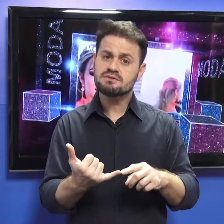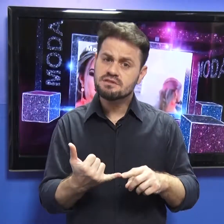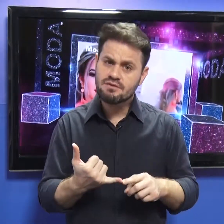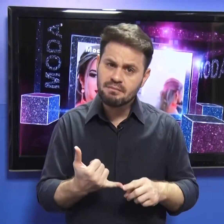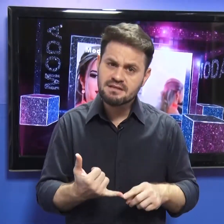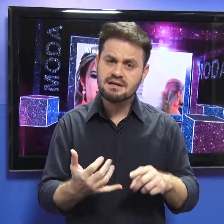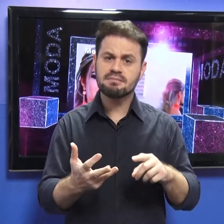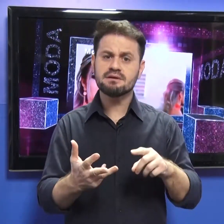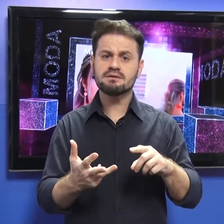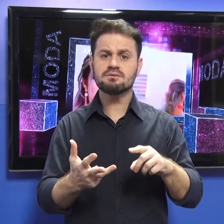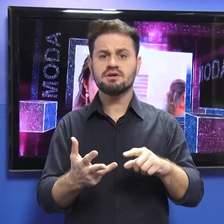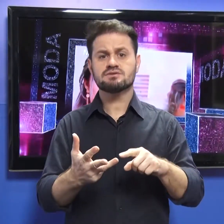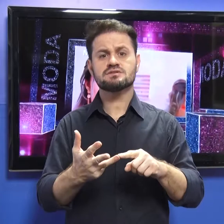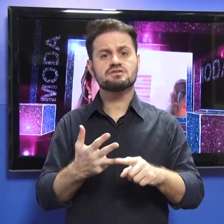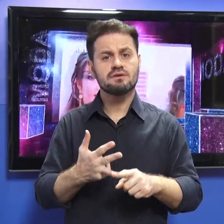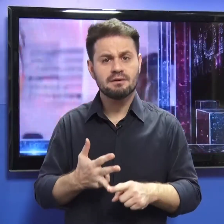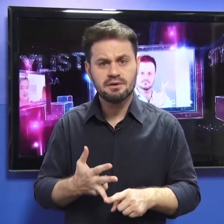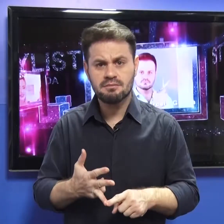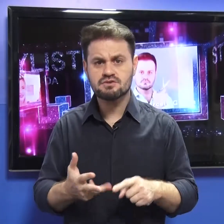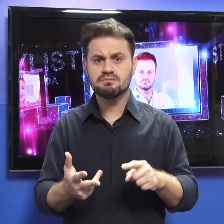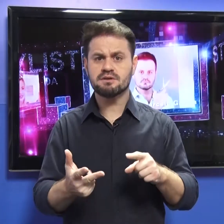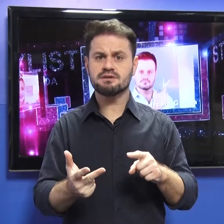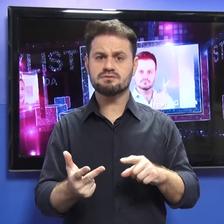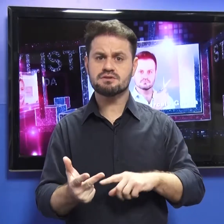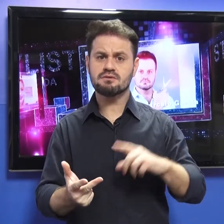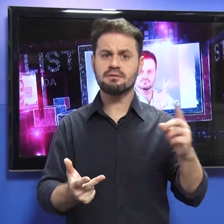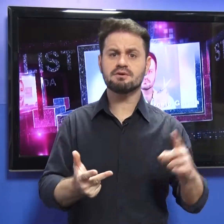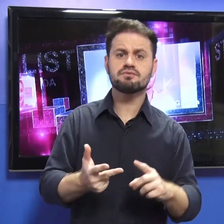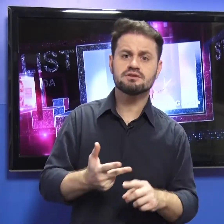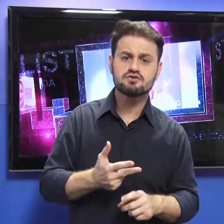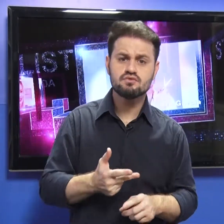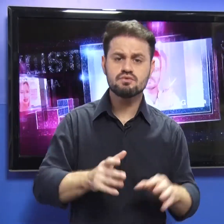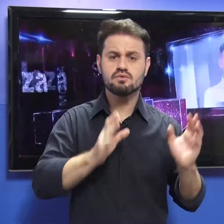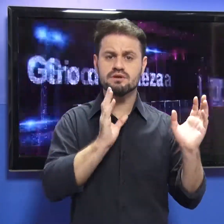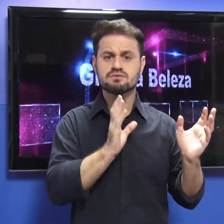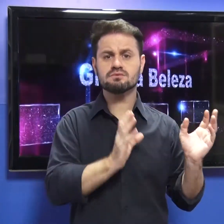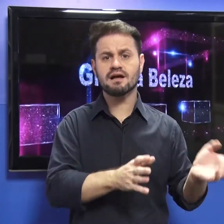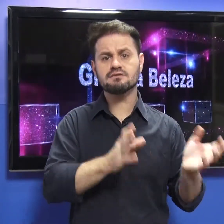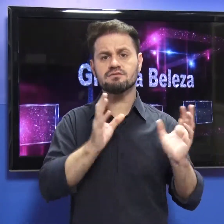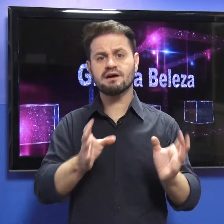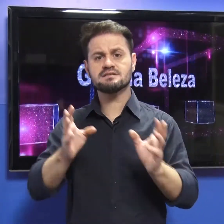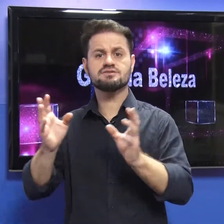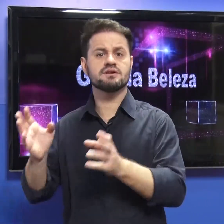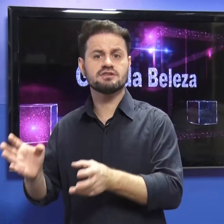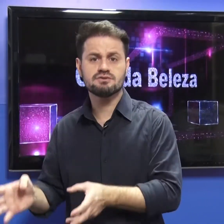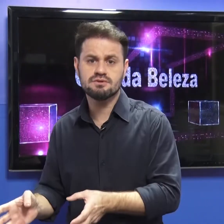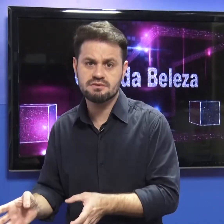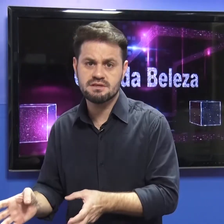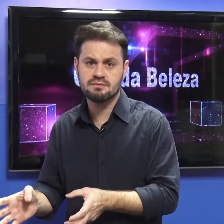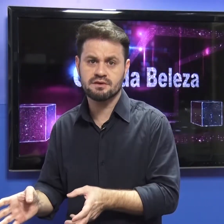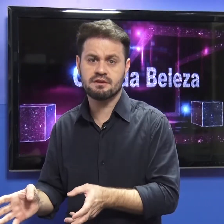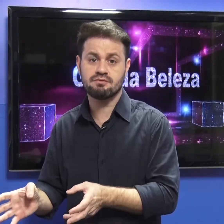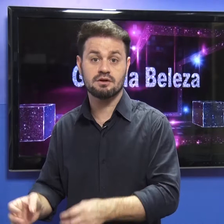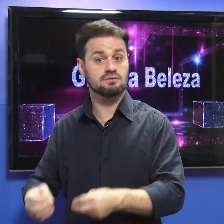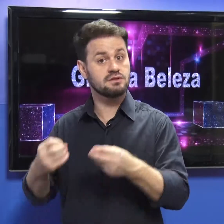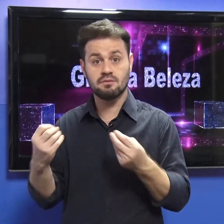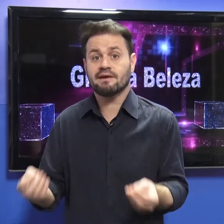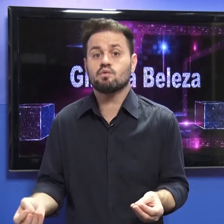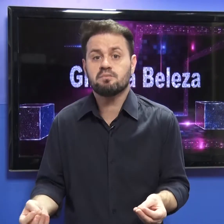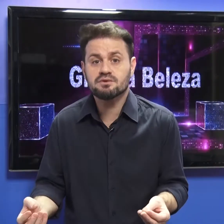tiver mais cabelo se você tiver um cabelo mais comprido se o cabelo for escuro o resultado vai ser diferente do que você vê na foto e não é culpa do